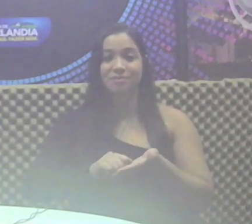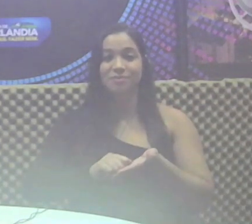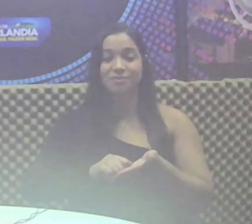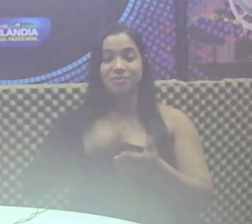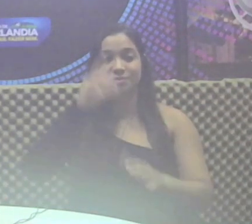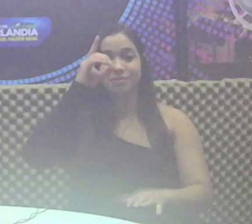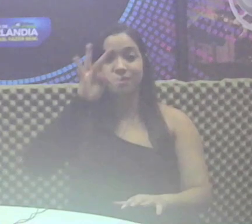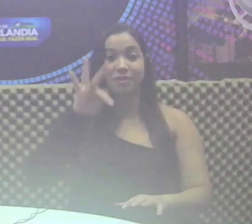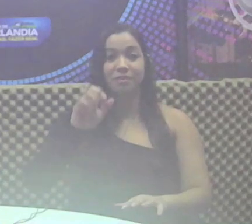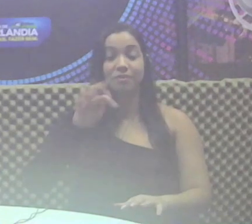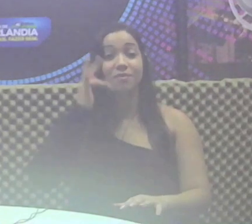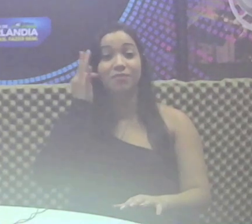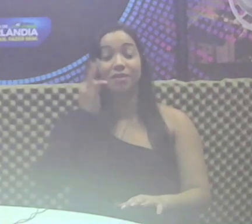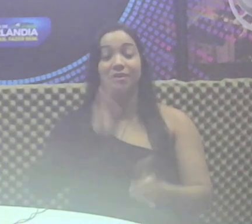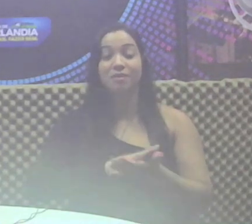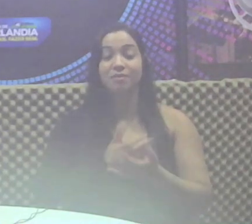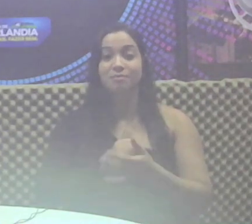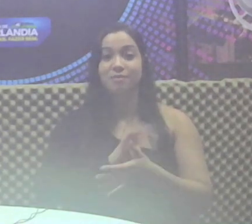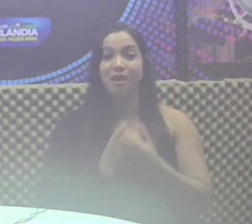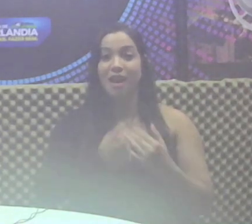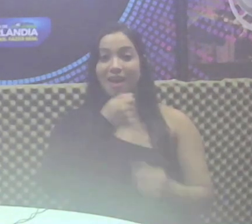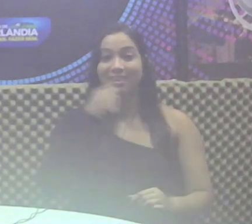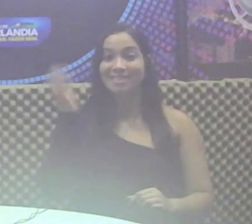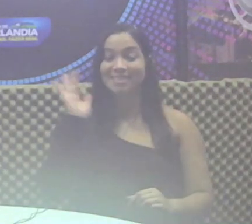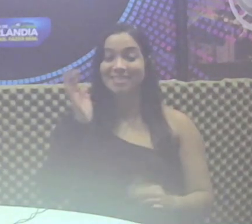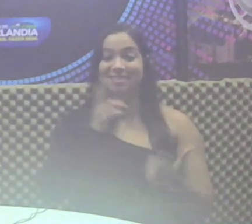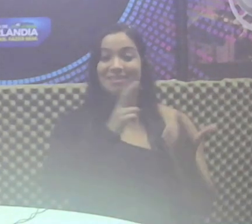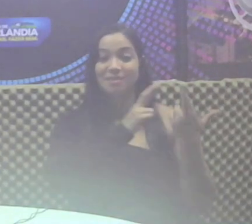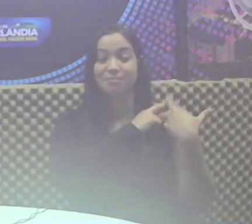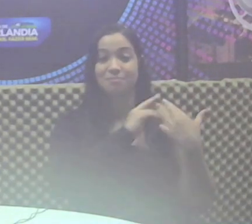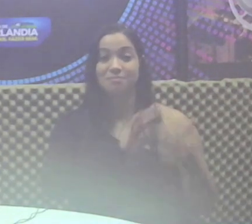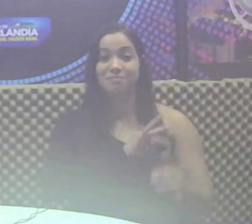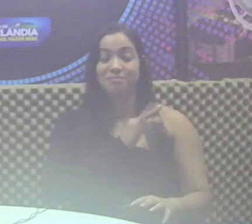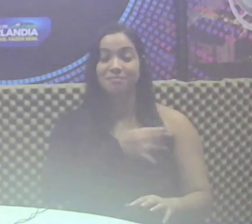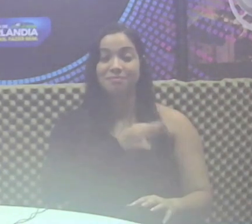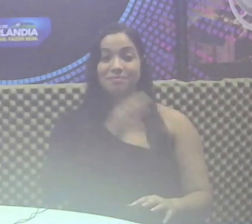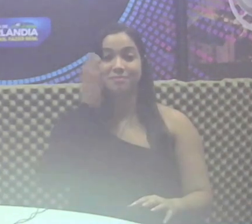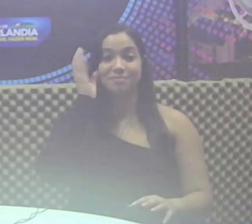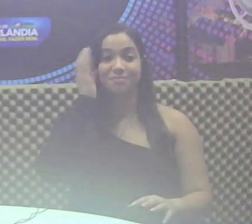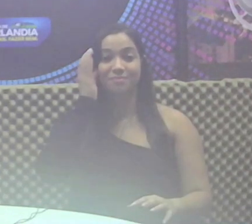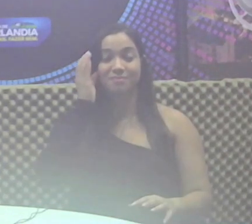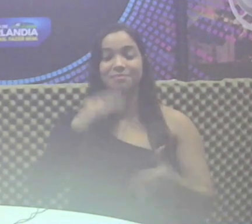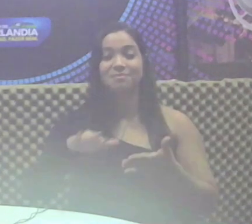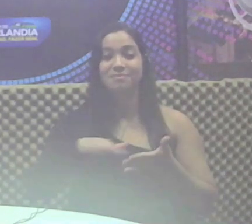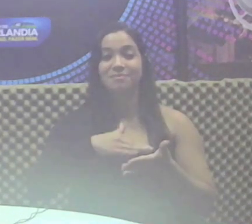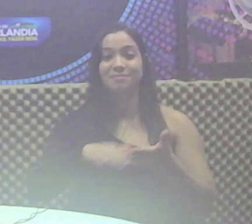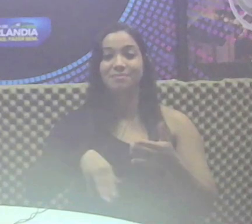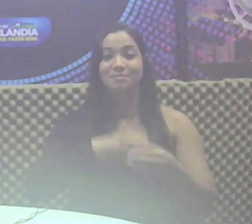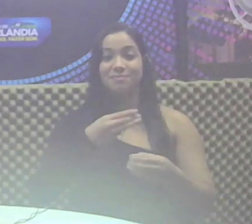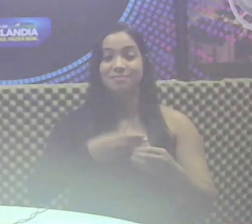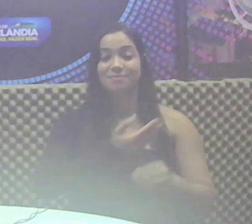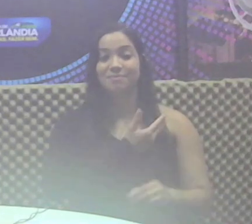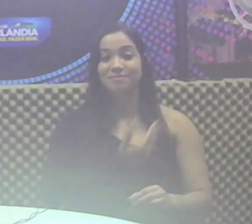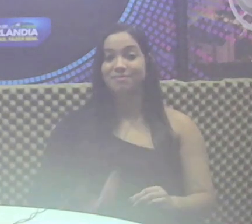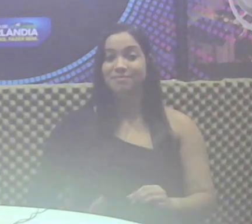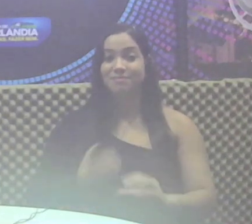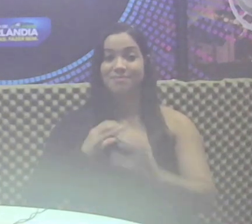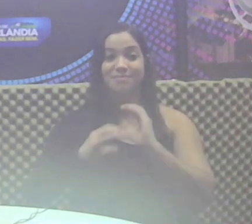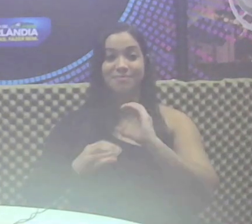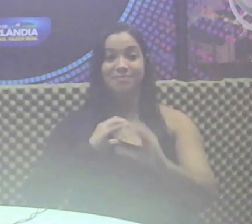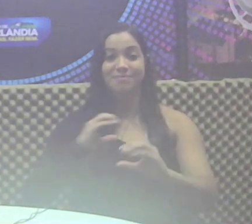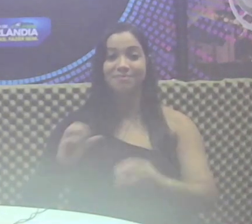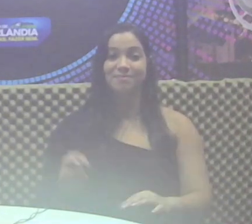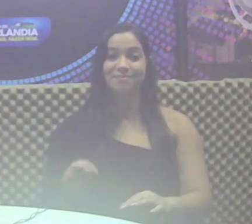edição, Fernando Cássio. Tradução em Libras, Amanda Valentim. Responsável técnico, Cristiano Silva. Secretário Municipal de